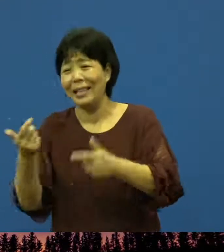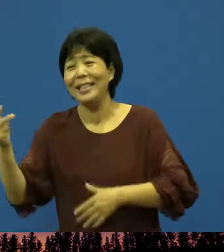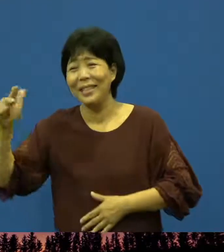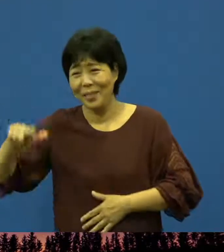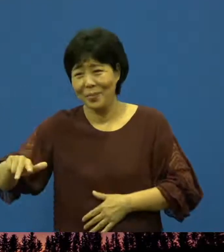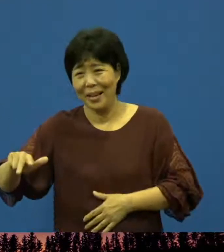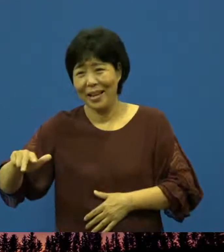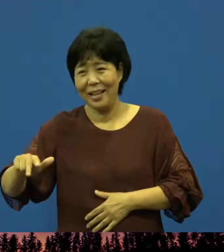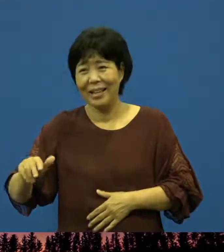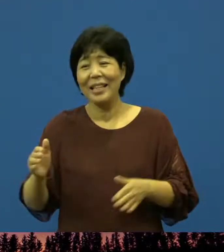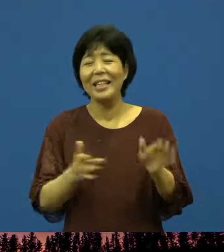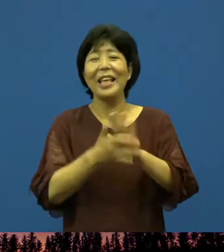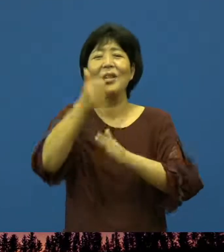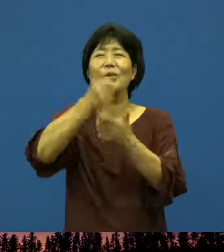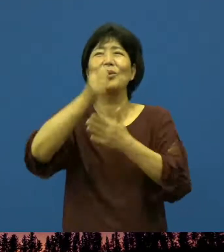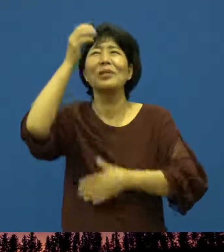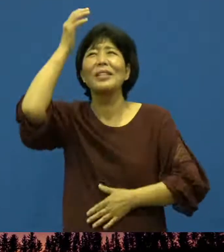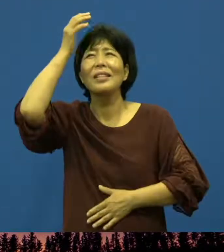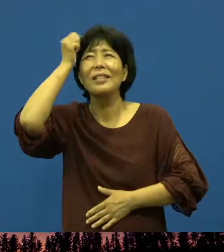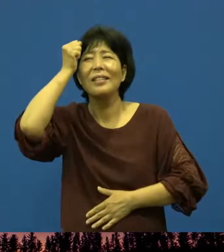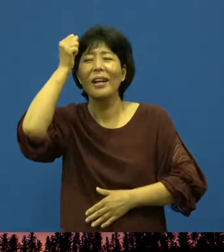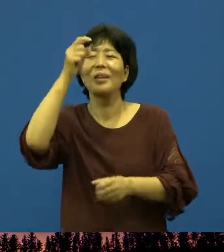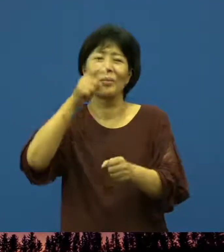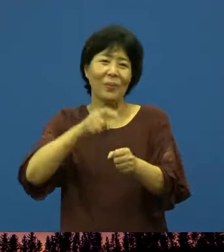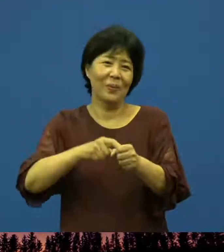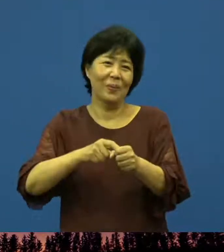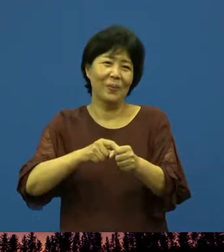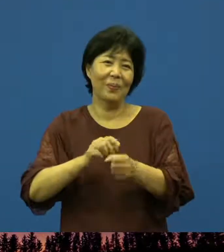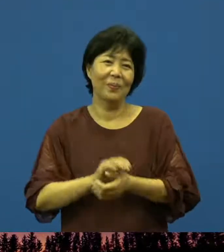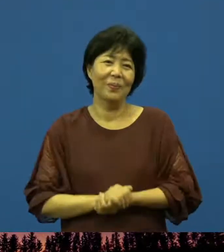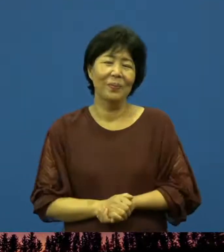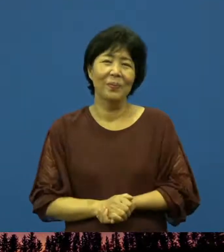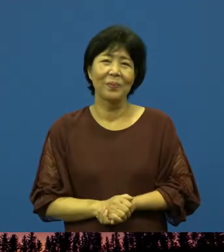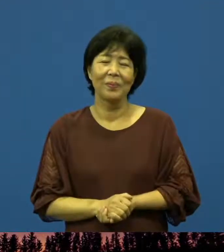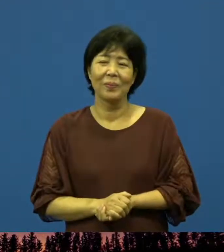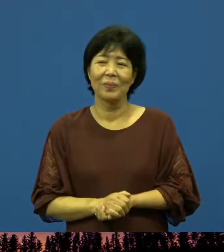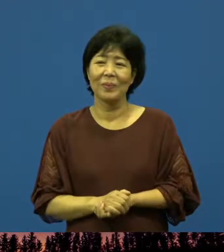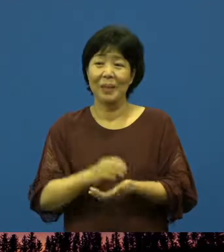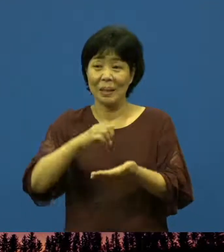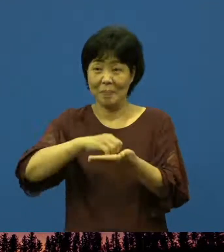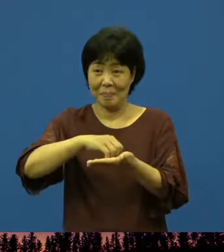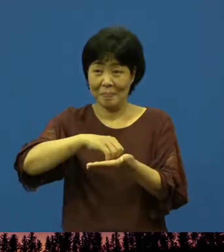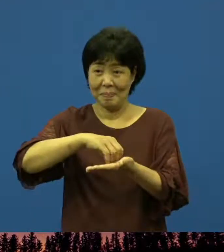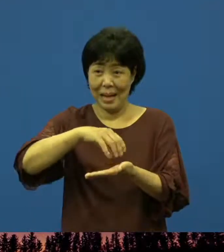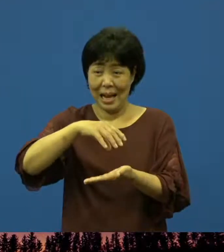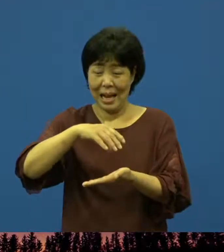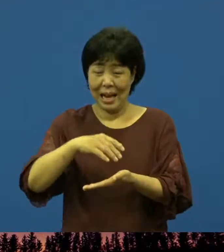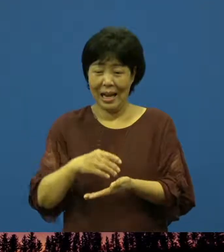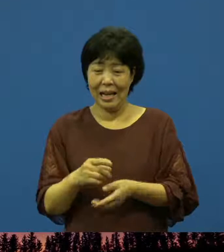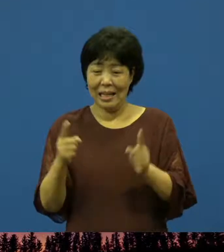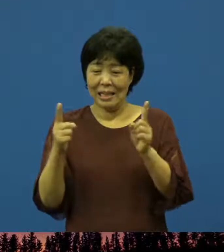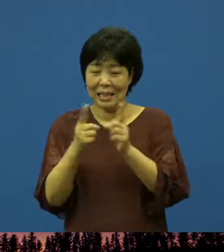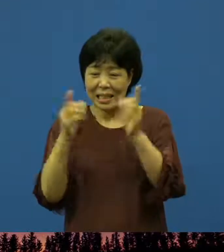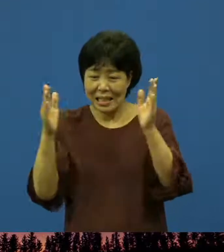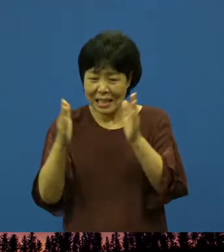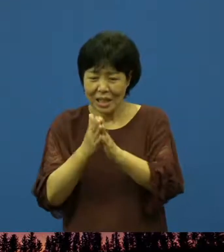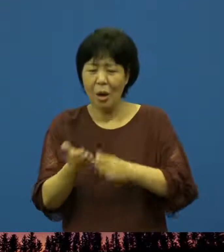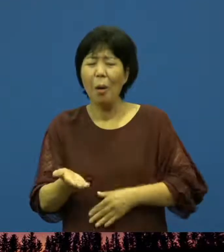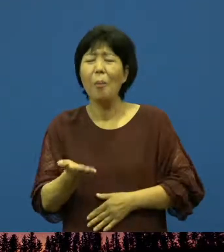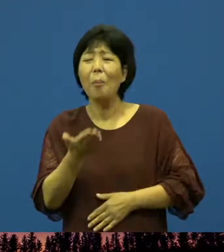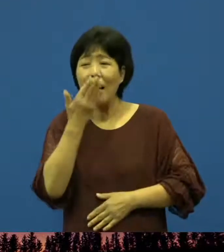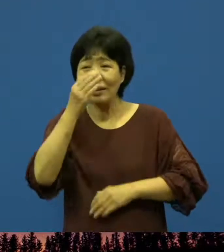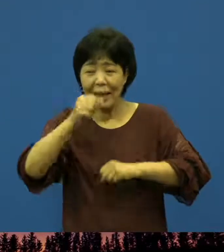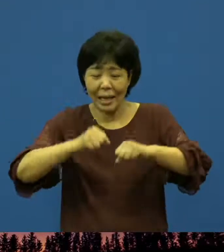그걸 받아들이지 않아요. 그러나 빵을 직접적으로 먹는 행위를 하게 하신 데는